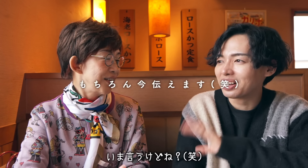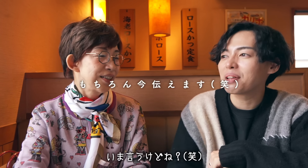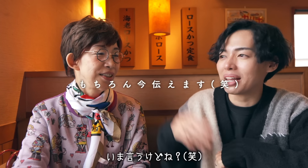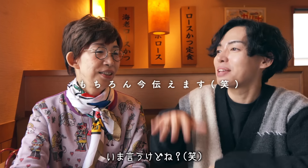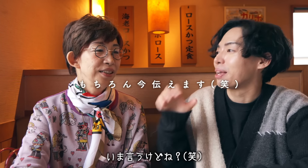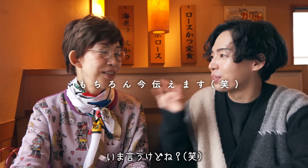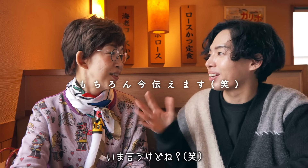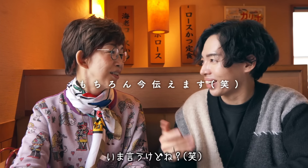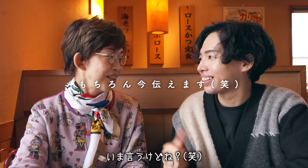今言うけどね。